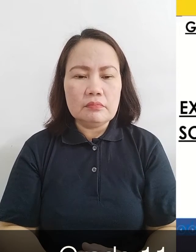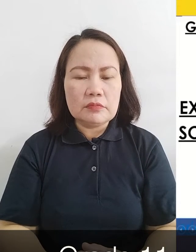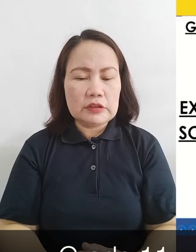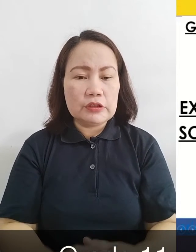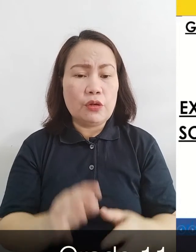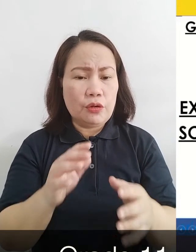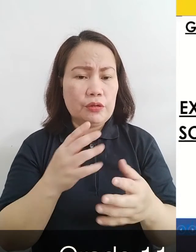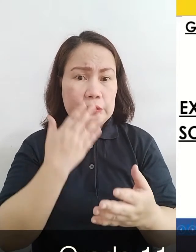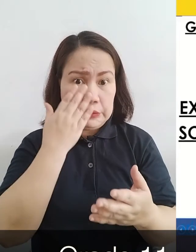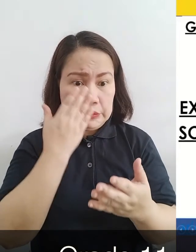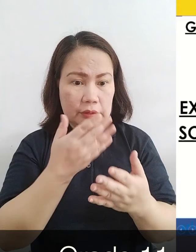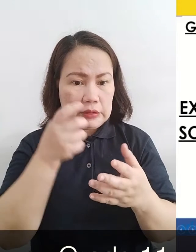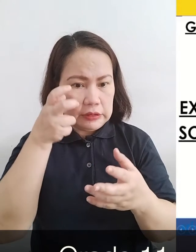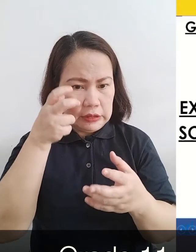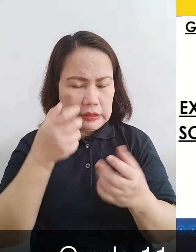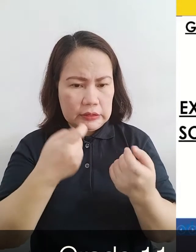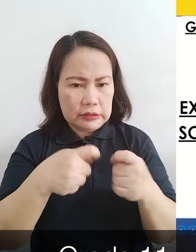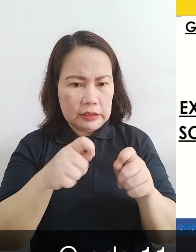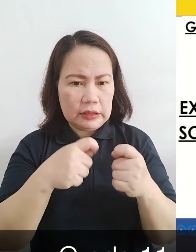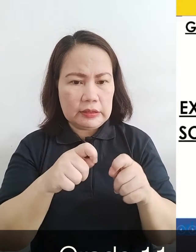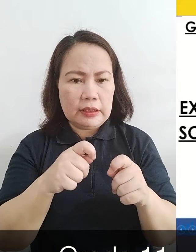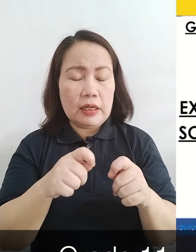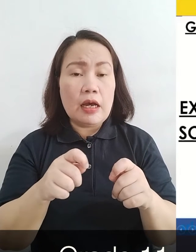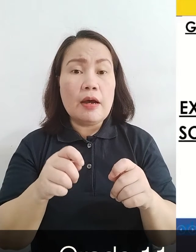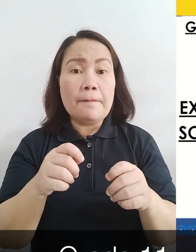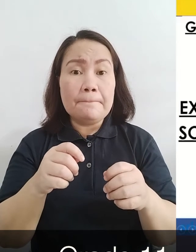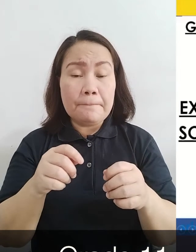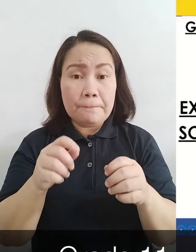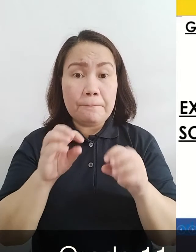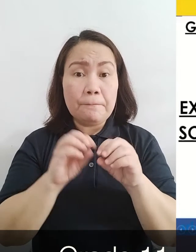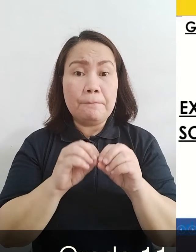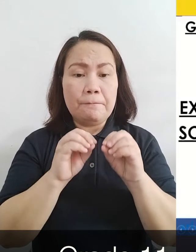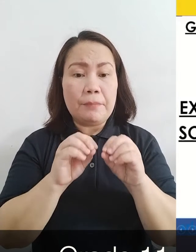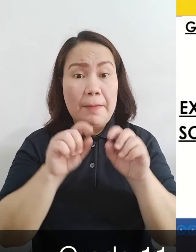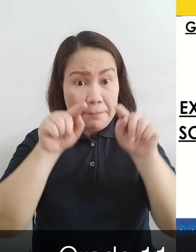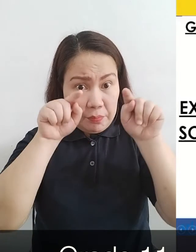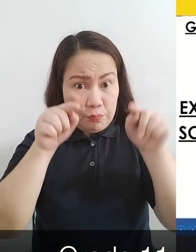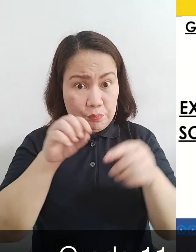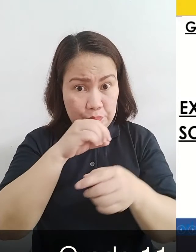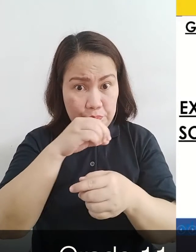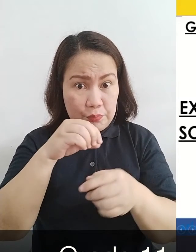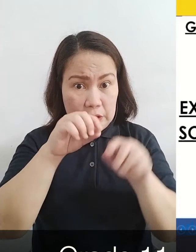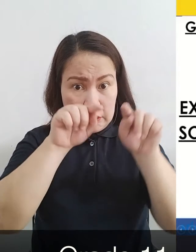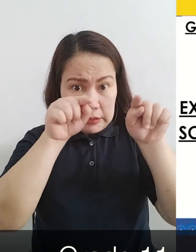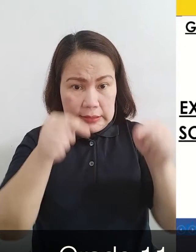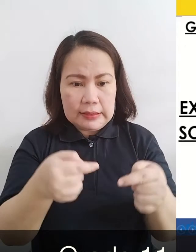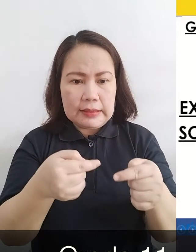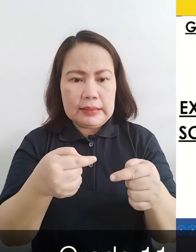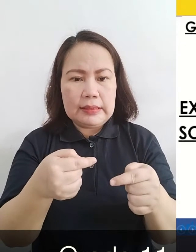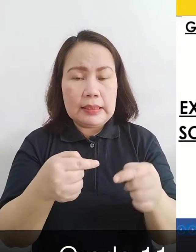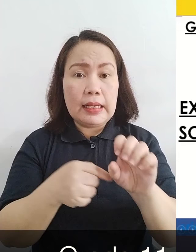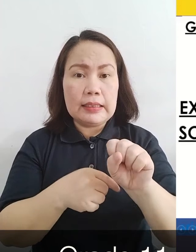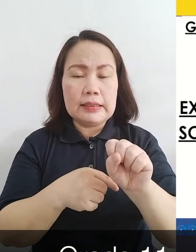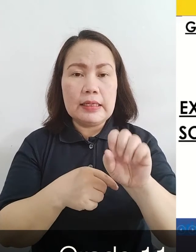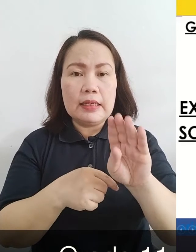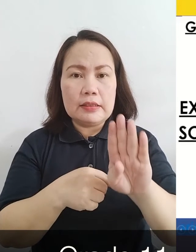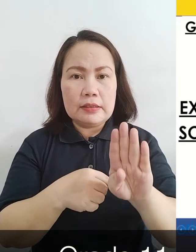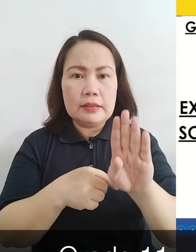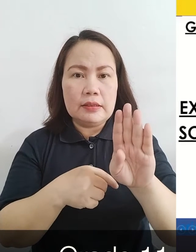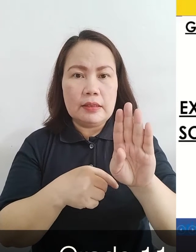subtrahend, lagyan nyo ng open and close parenthesis itong subtrahend nyo. Okay?